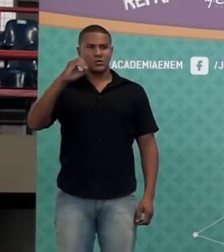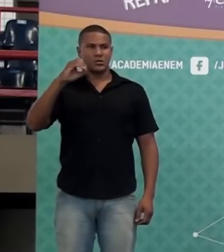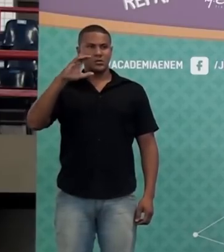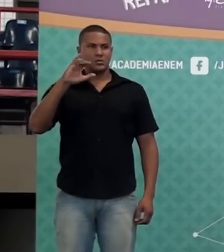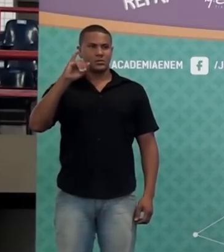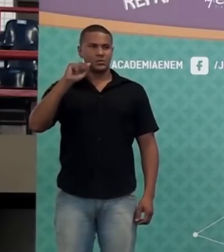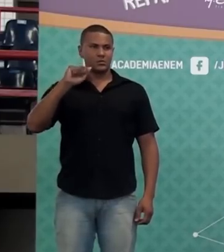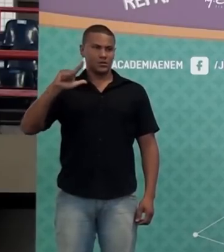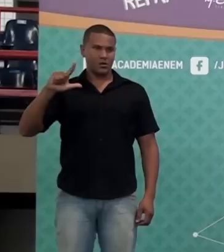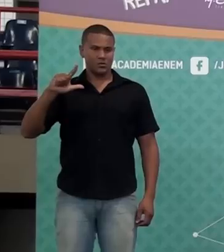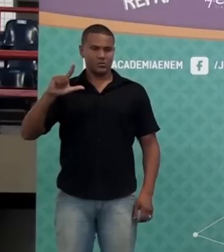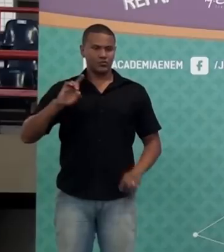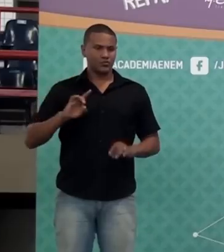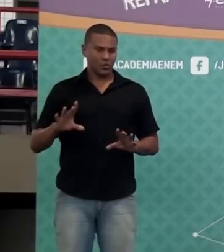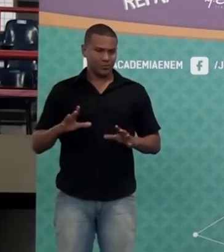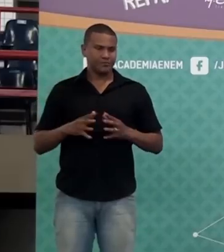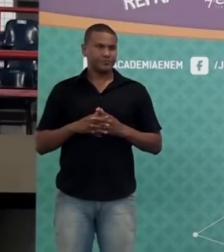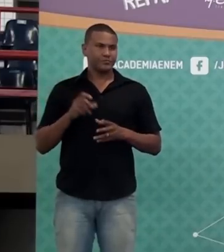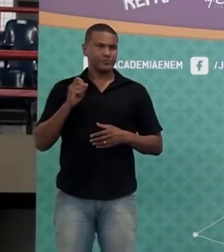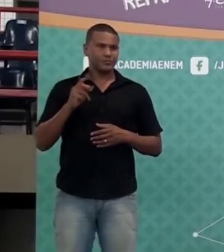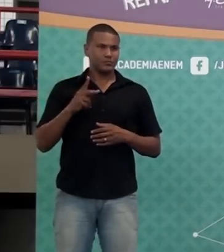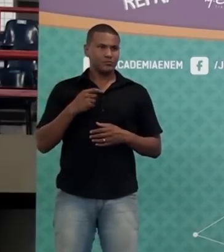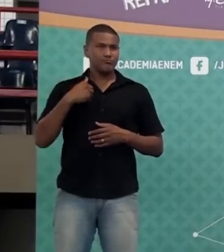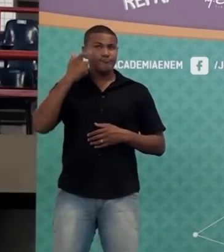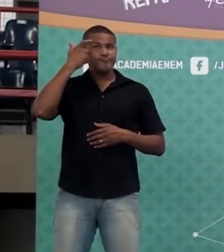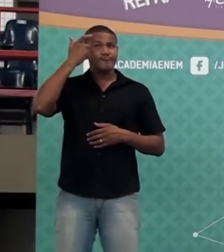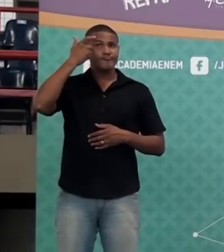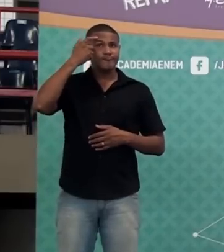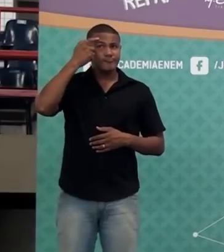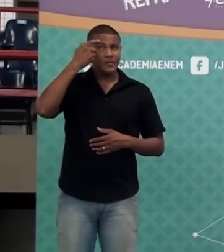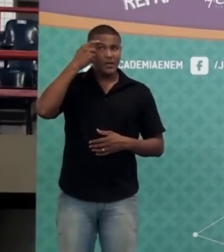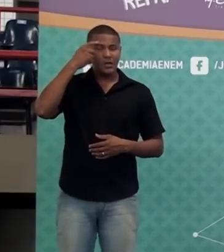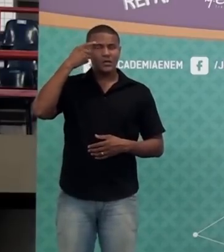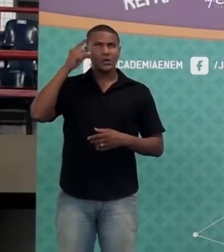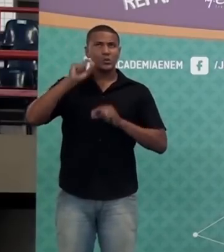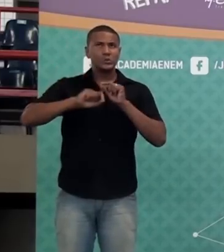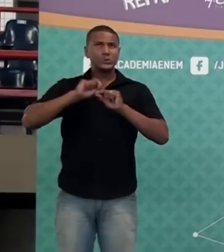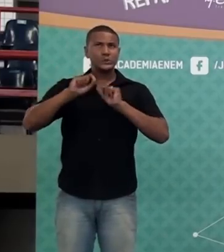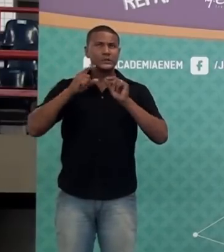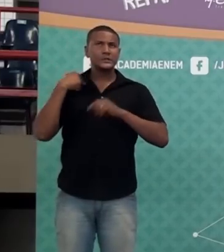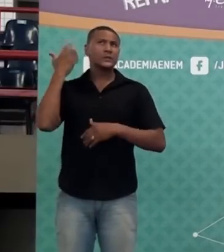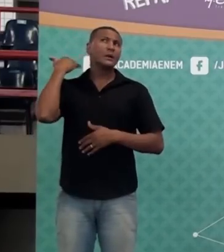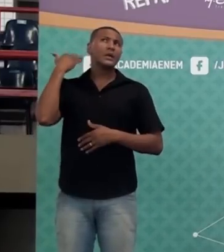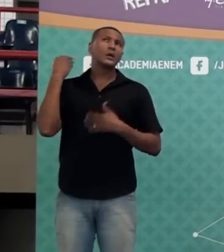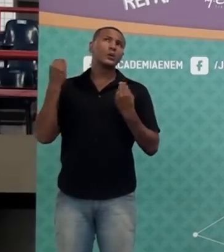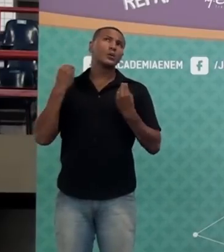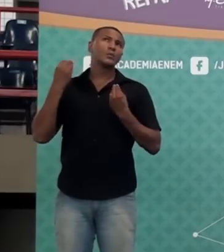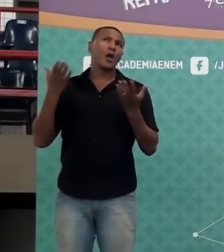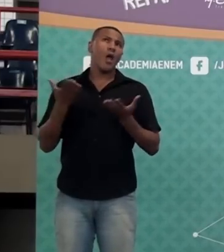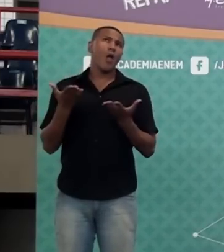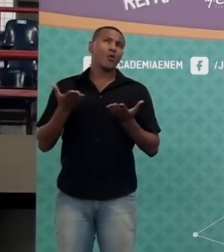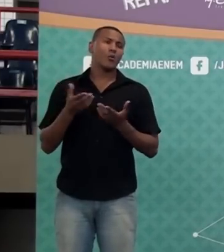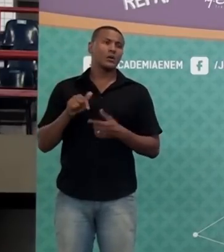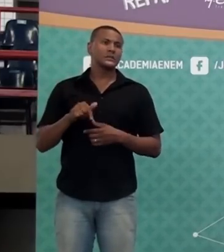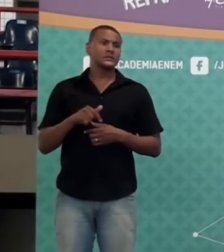são essas duas consoantes. Mentalize. O que foi que mudou com a reforma ortográfica em relação ao hífen? O